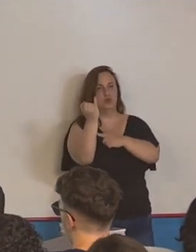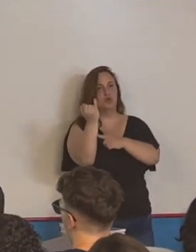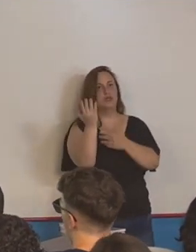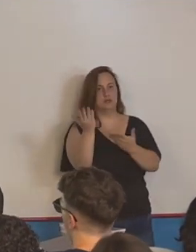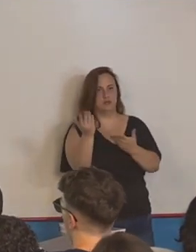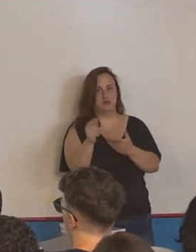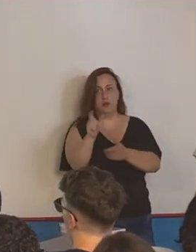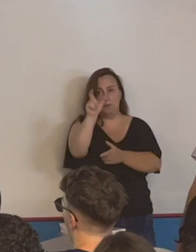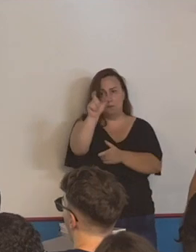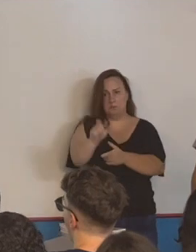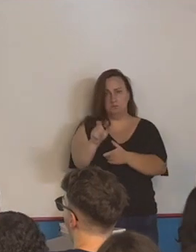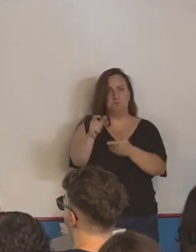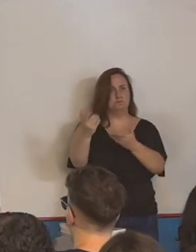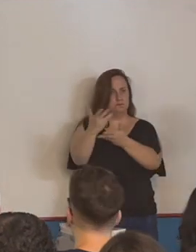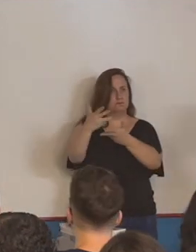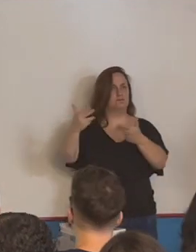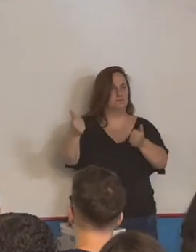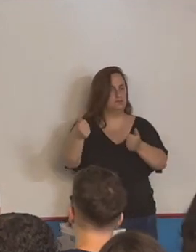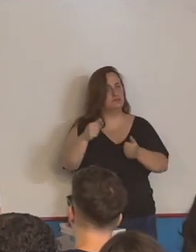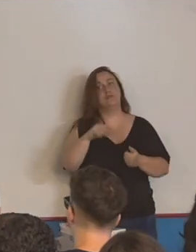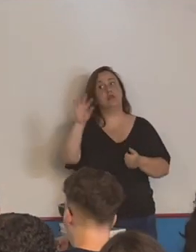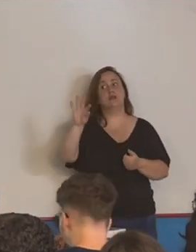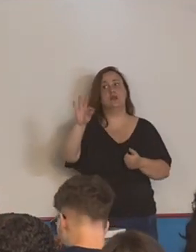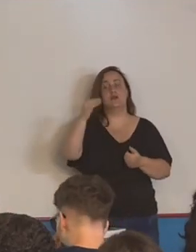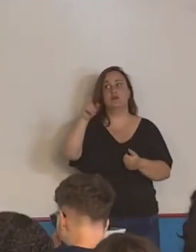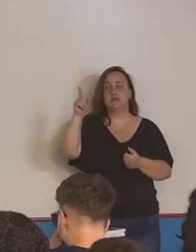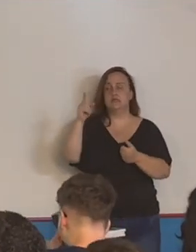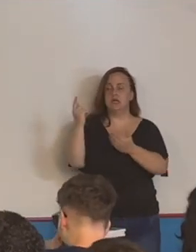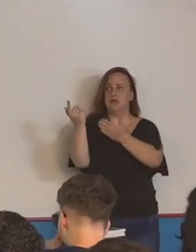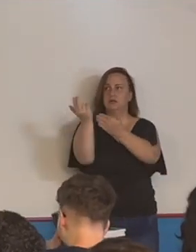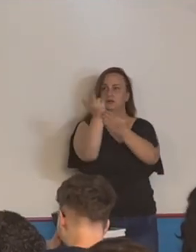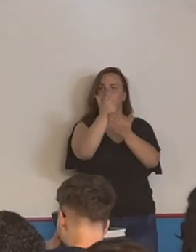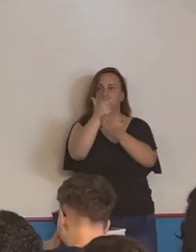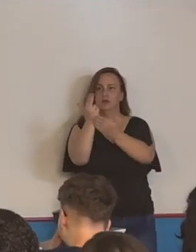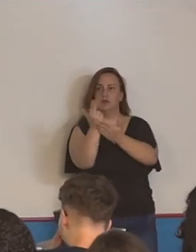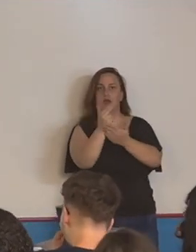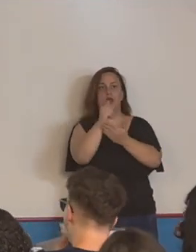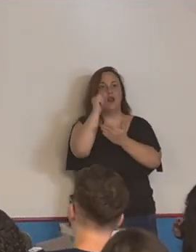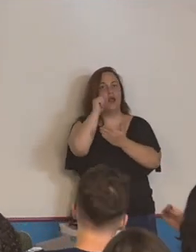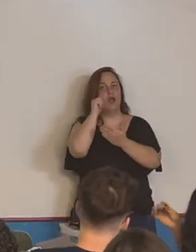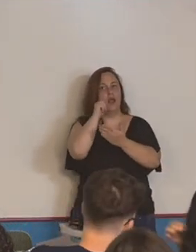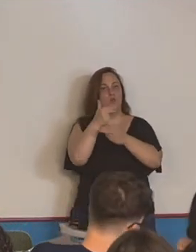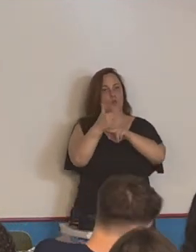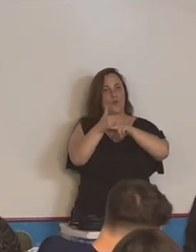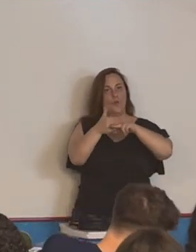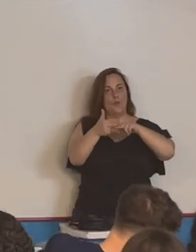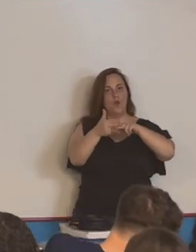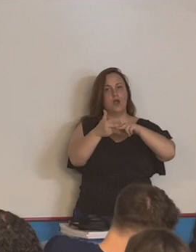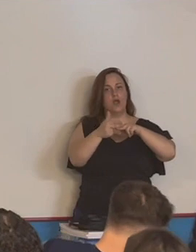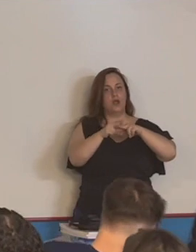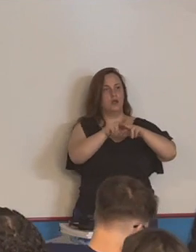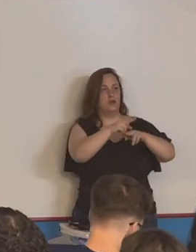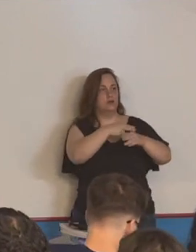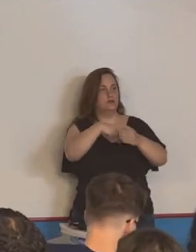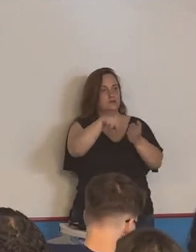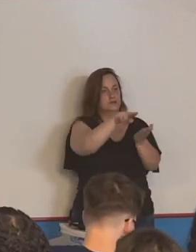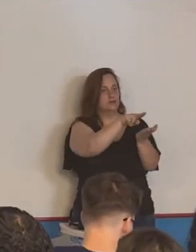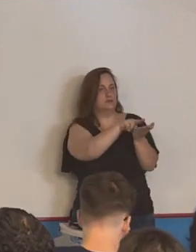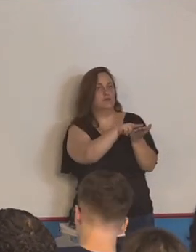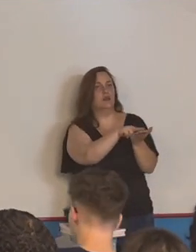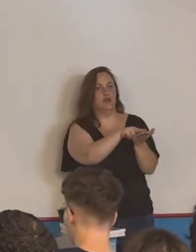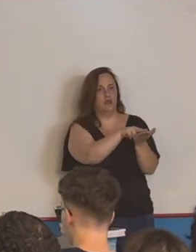importante. E aí ele fez essa pintura que tinha uma mulher nua, deitada, branca, e uma